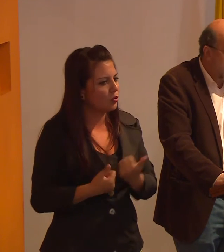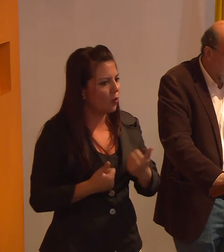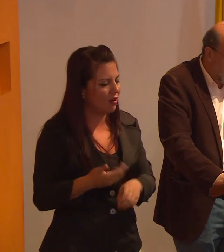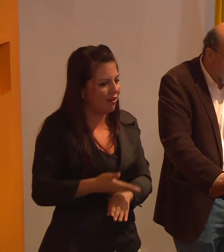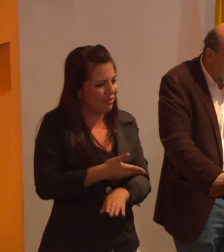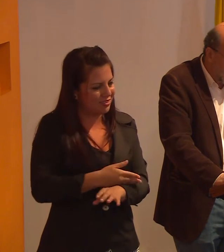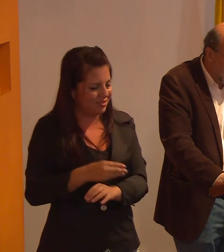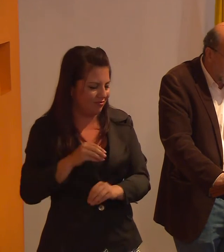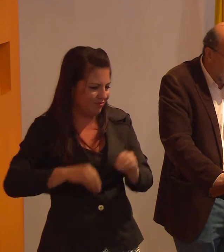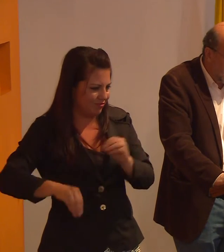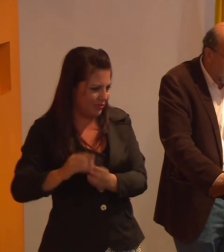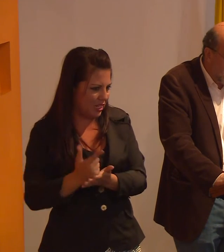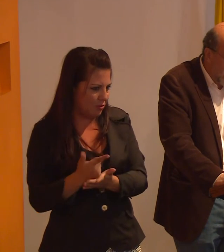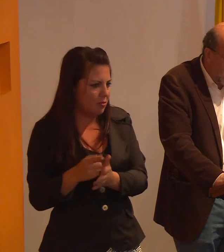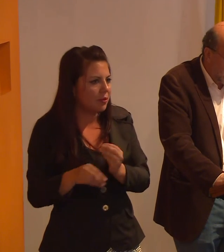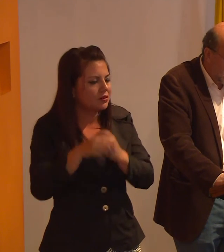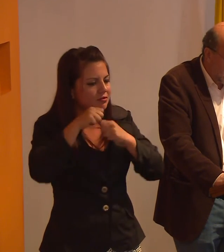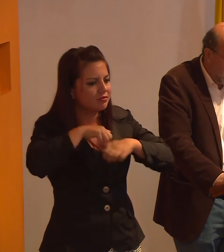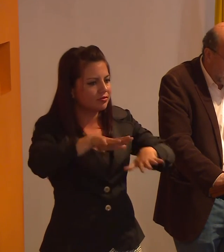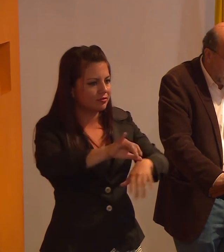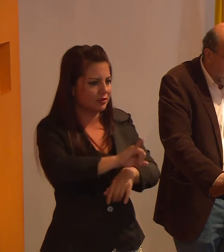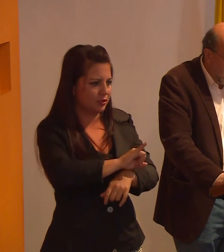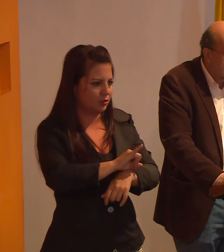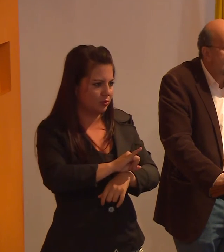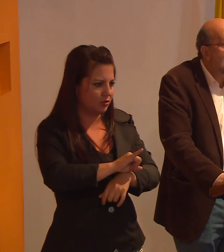las publicaciones institucionales.